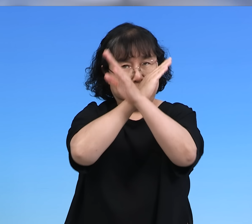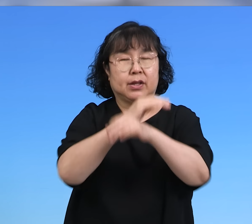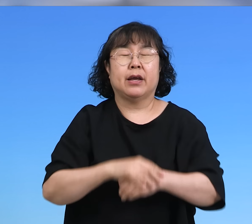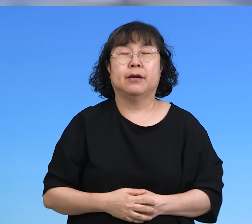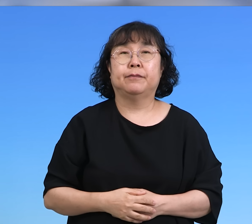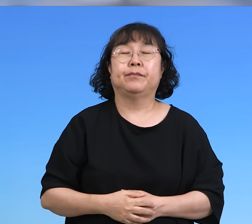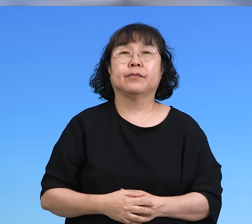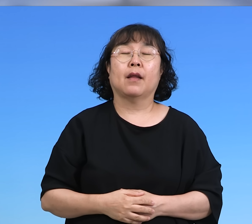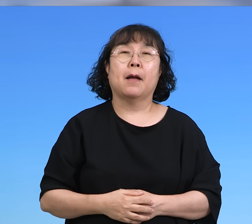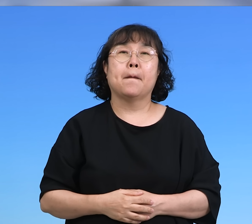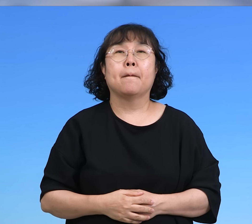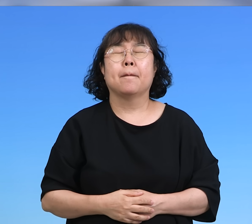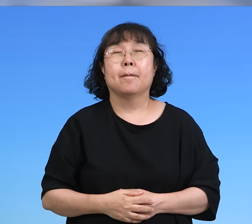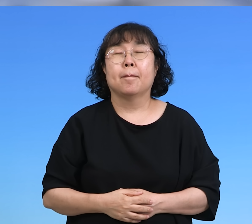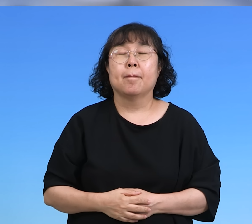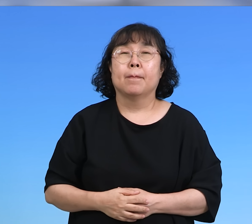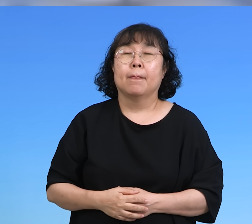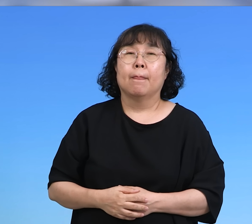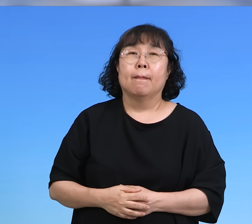빠집니다.